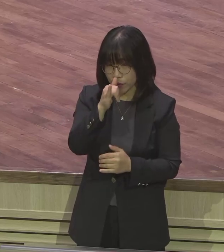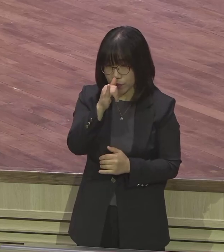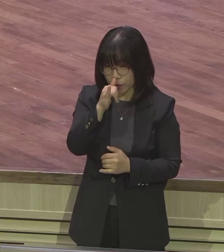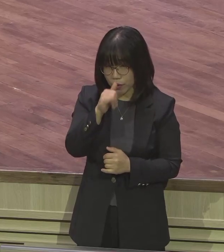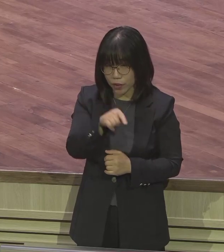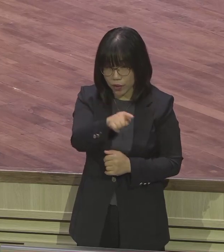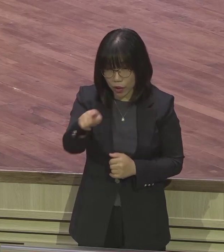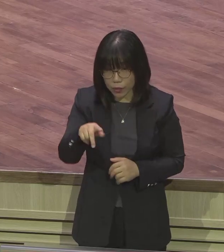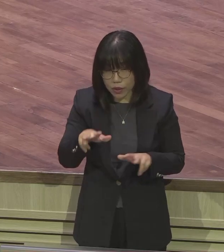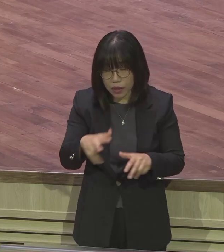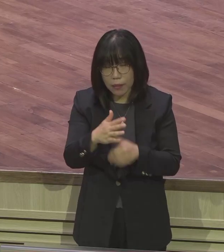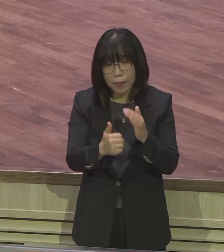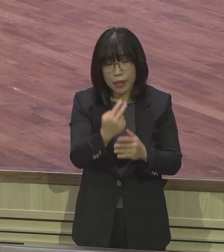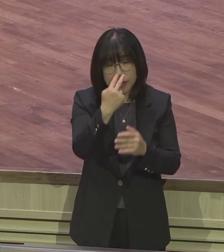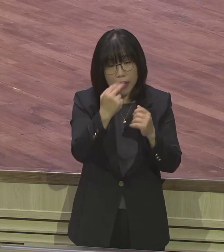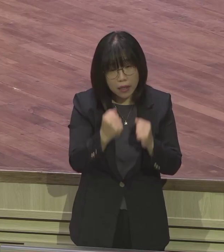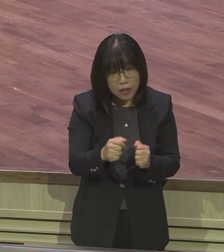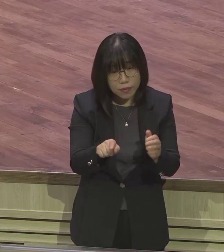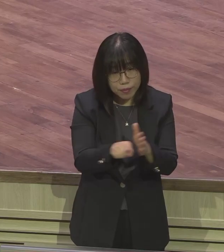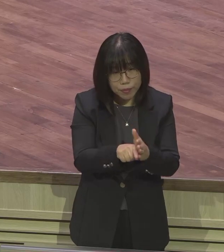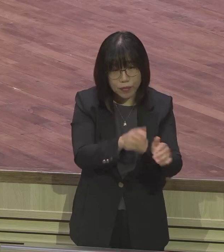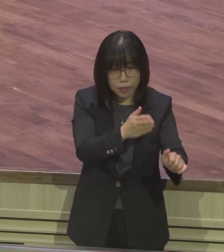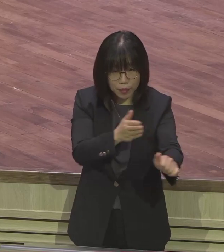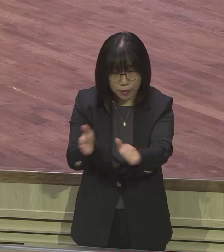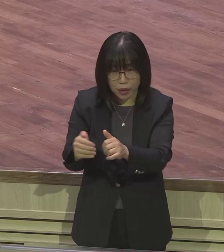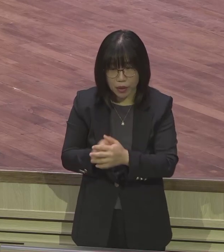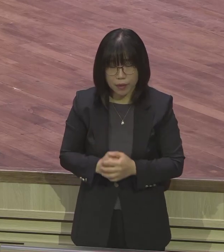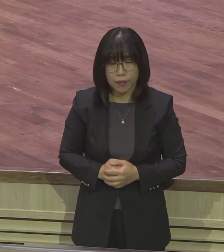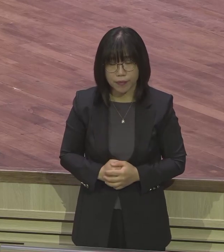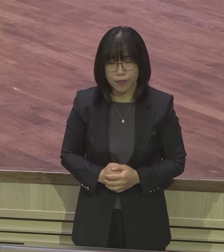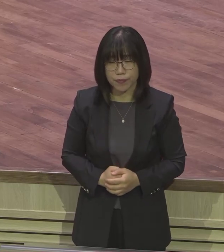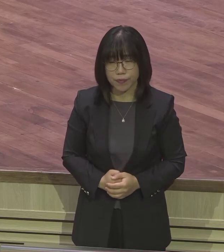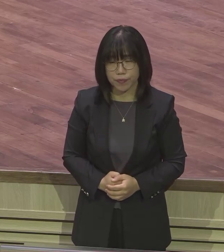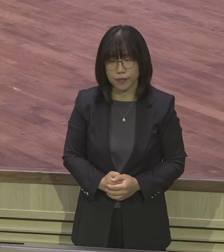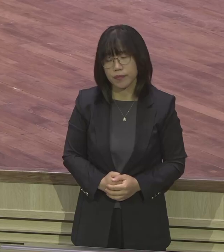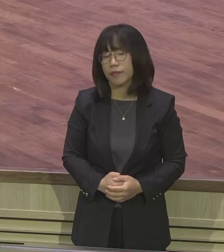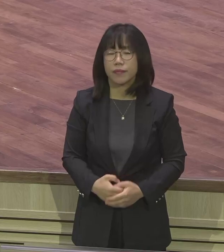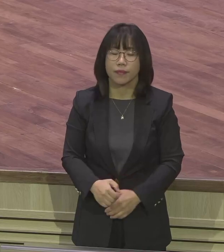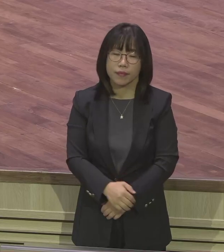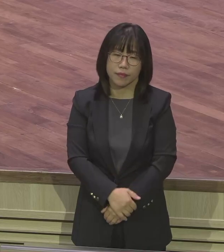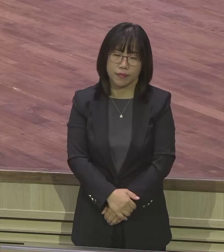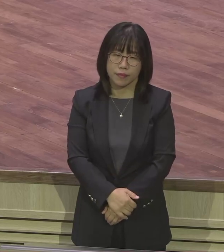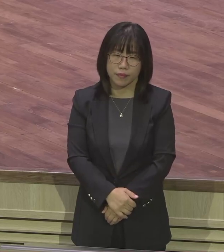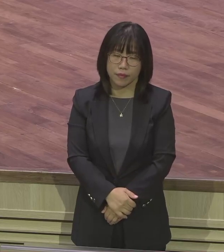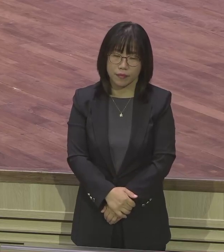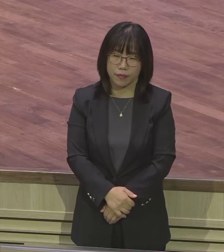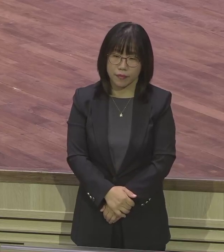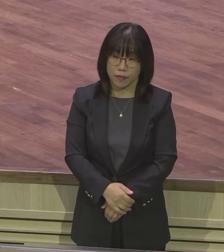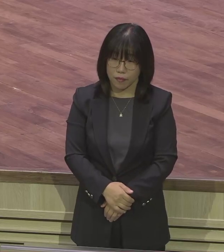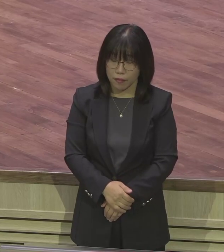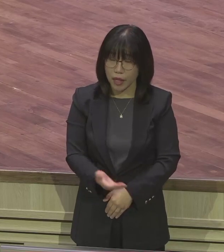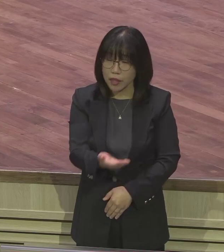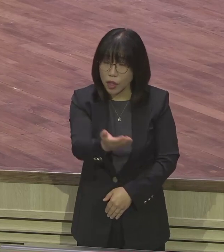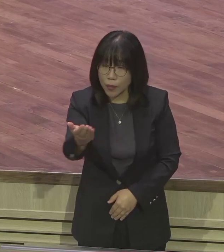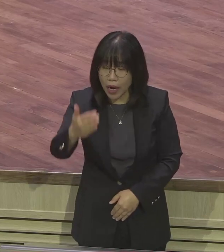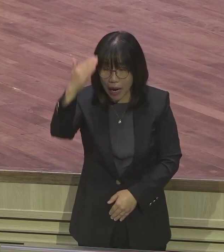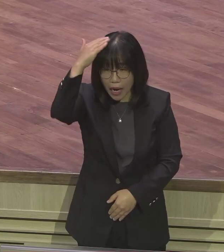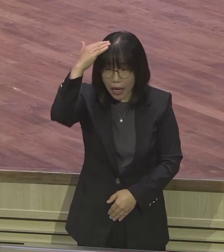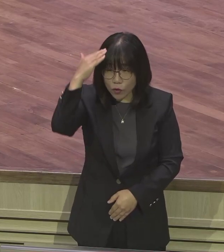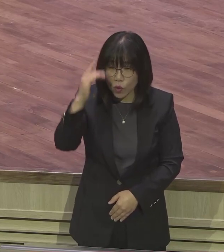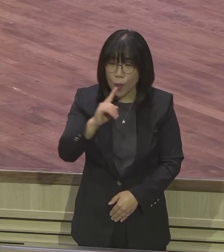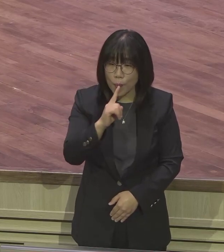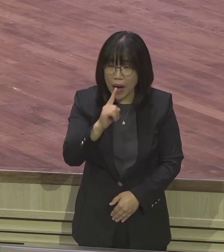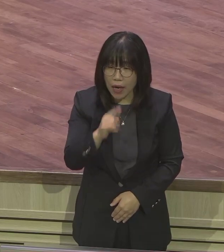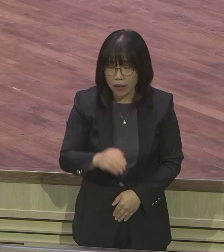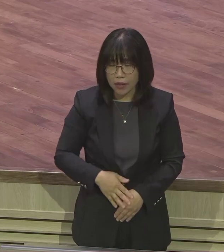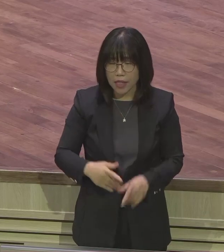바랍니다. 그대로 다 되어있단 말이에요. 그대로 다 된단 말이에요. 누가 한국말 만들었어요? 누가 일본말 만들었어요?